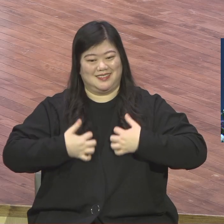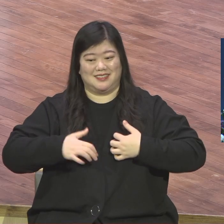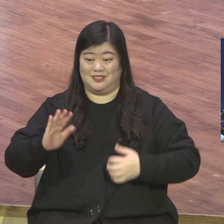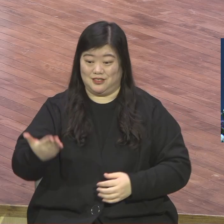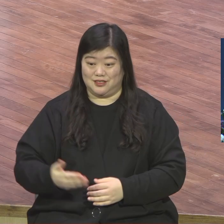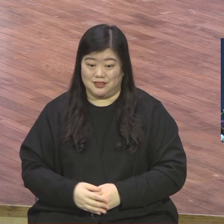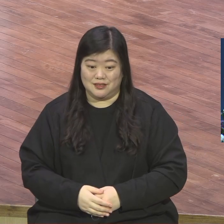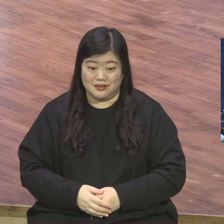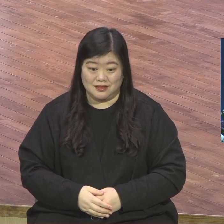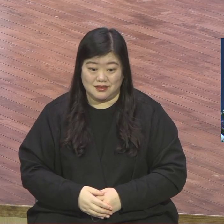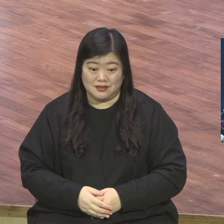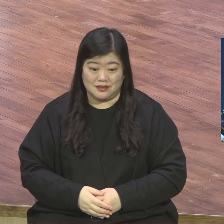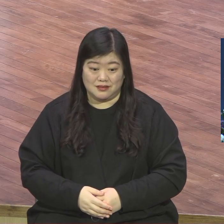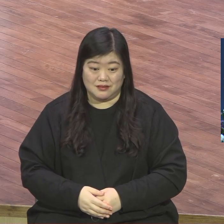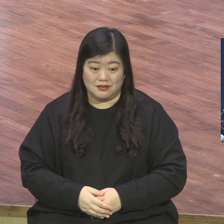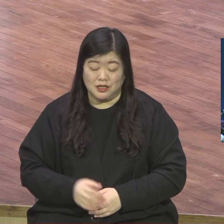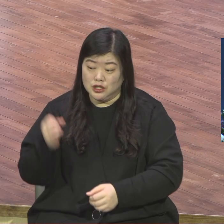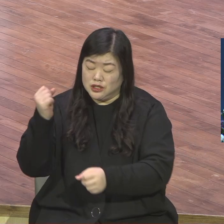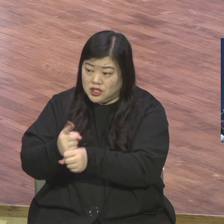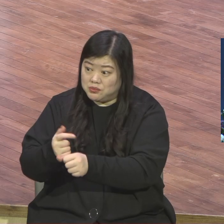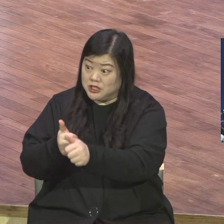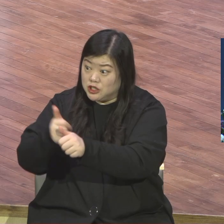발붙일 틈이 없어요.